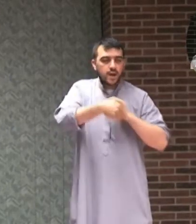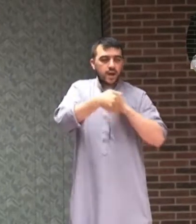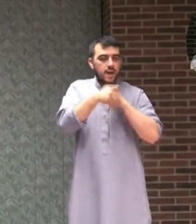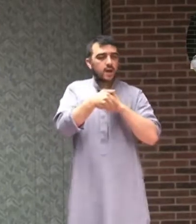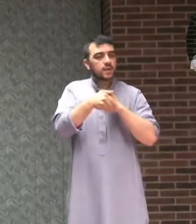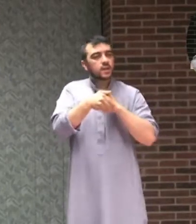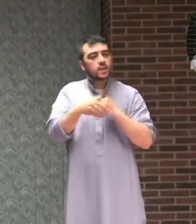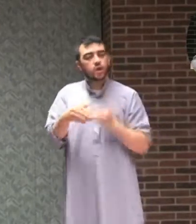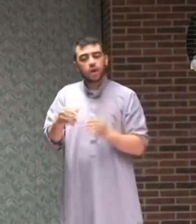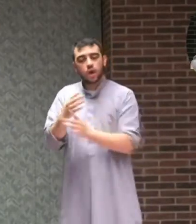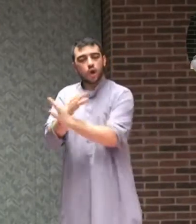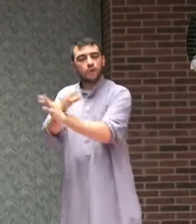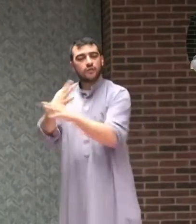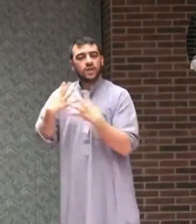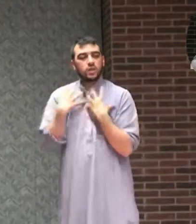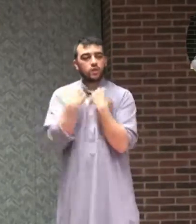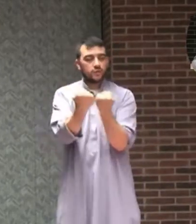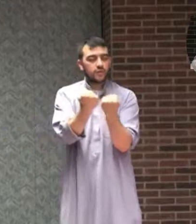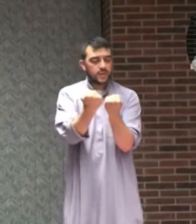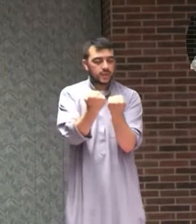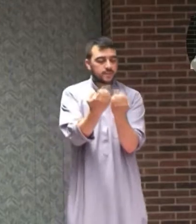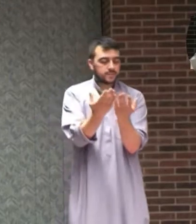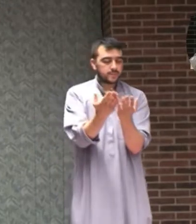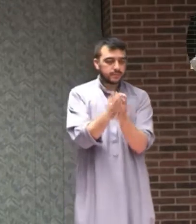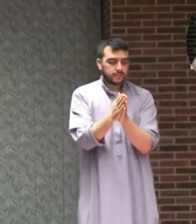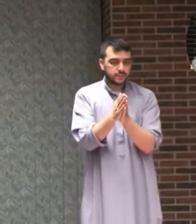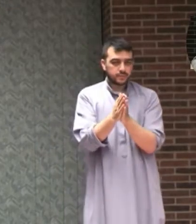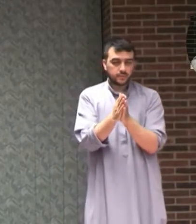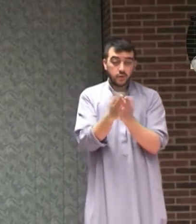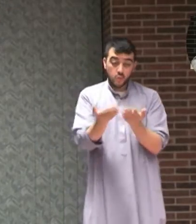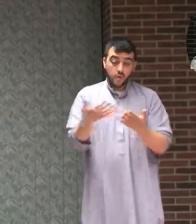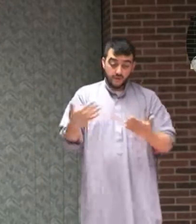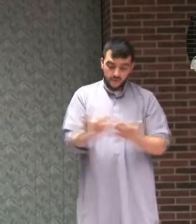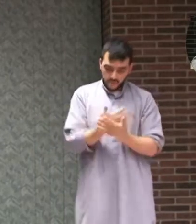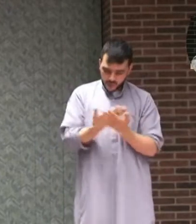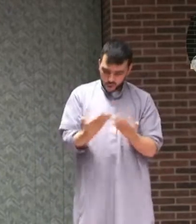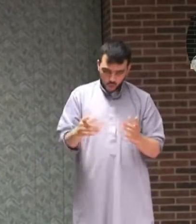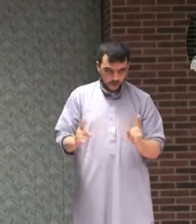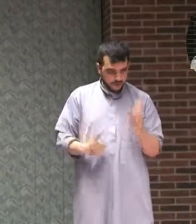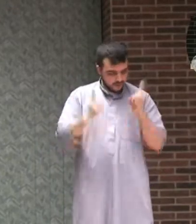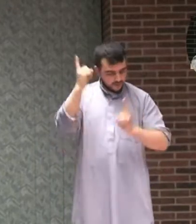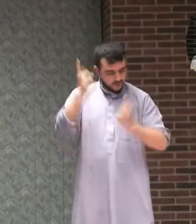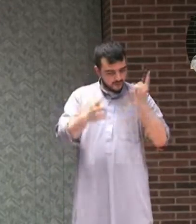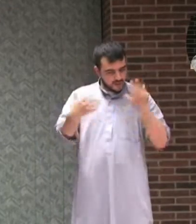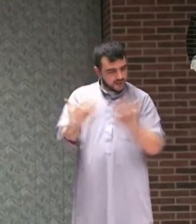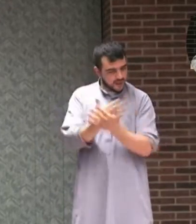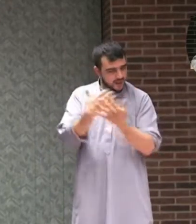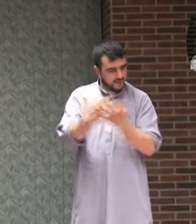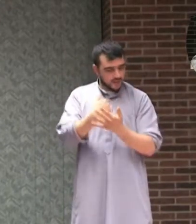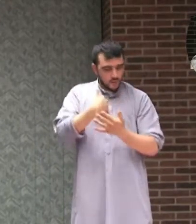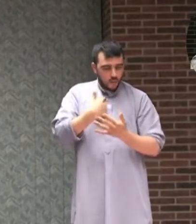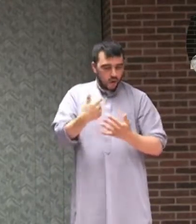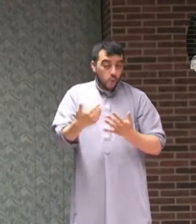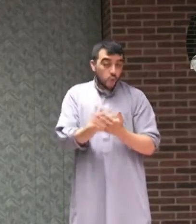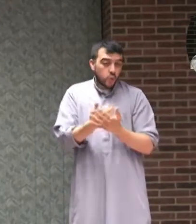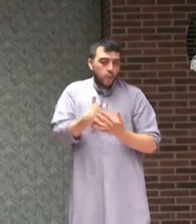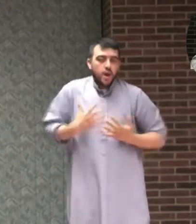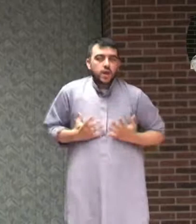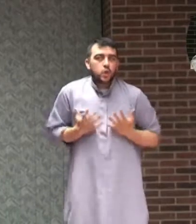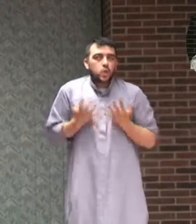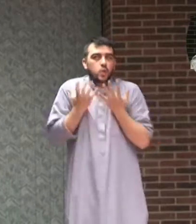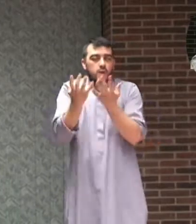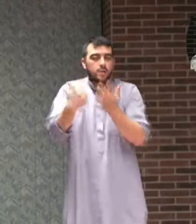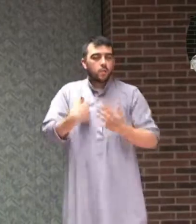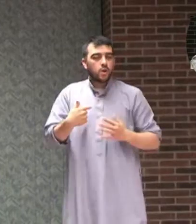pu jouir de cet approchement d'Allah subhanahu wa ta'ala. Donc nous fêtons les actions que nous avons